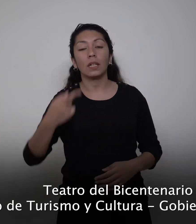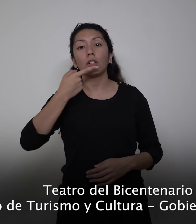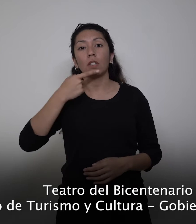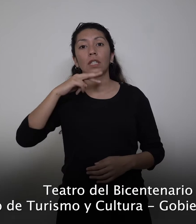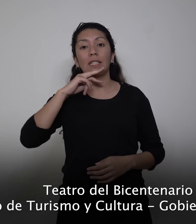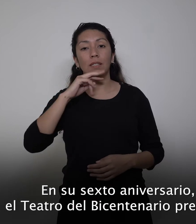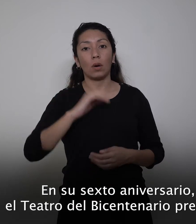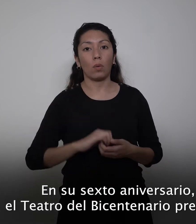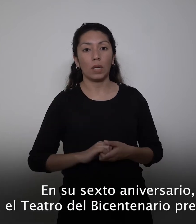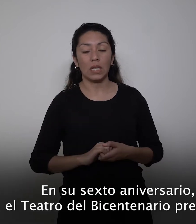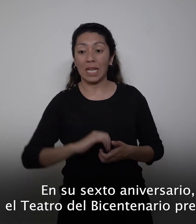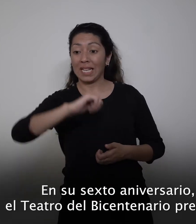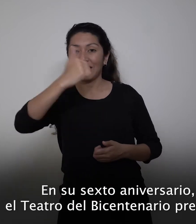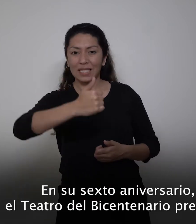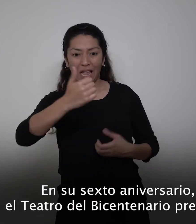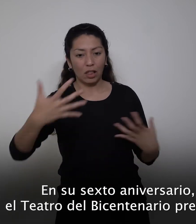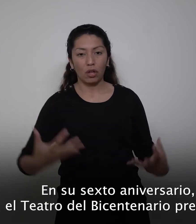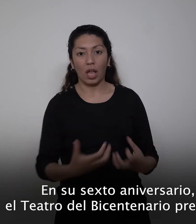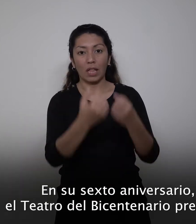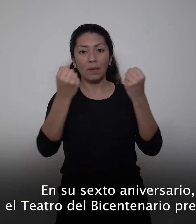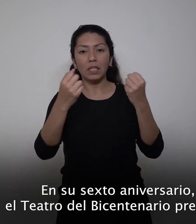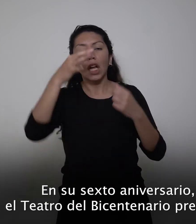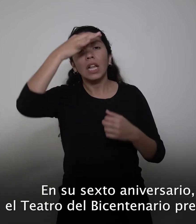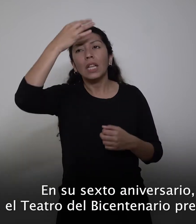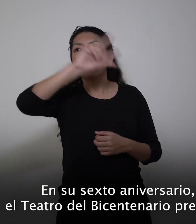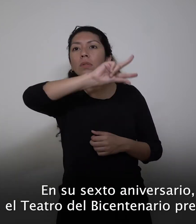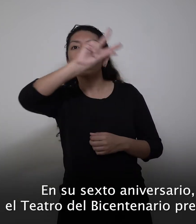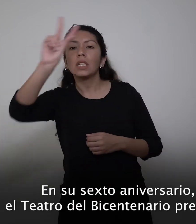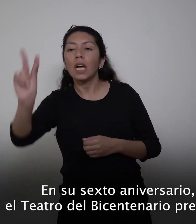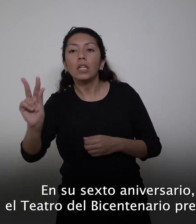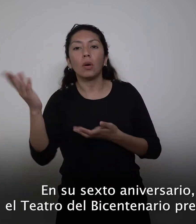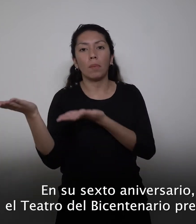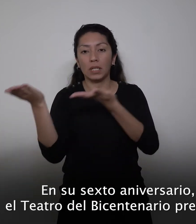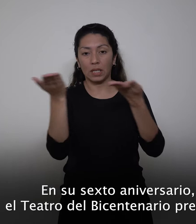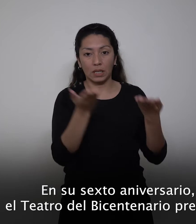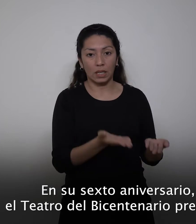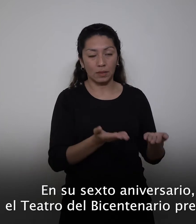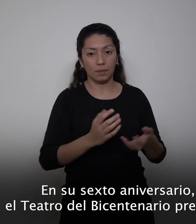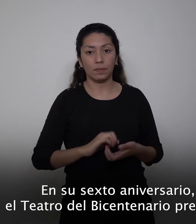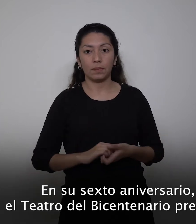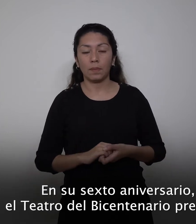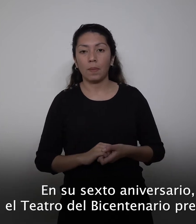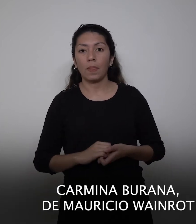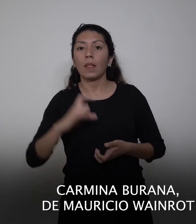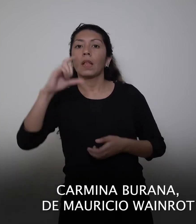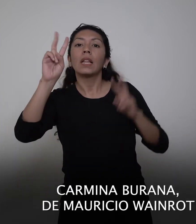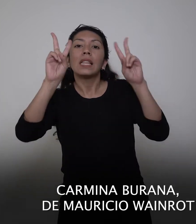en su sexto aniversario el teatro del Bicentenario presenta Carmina